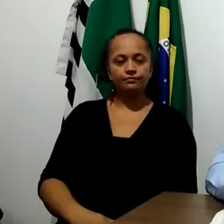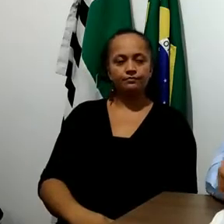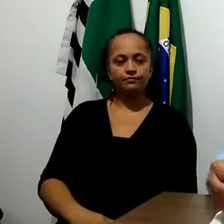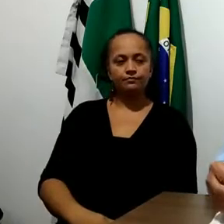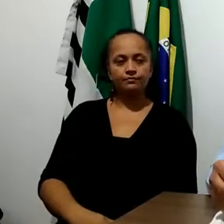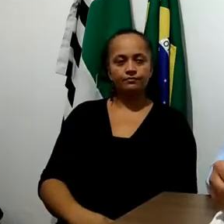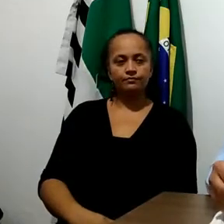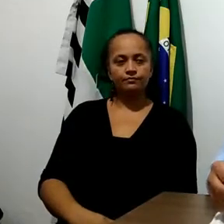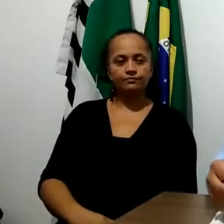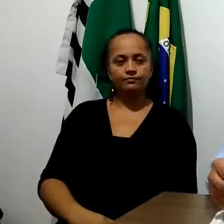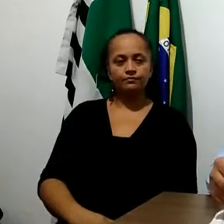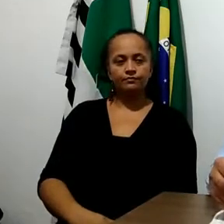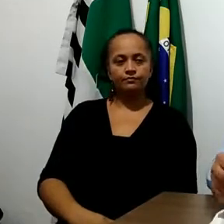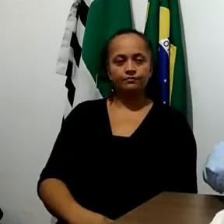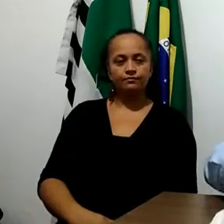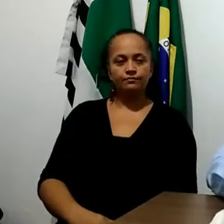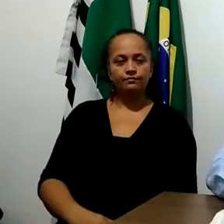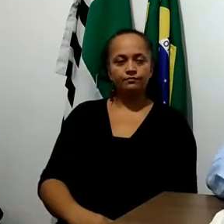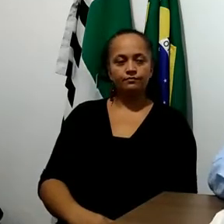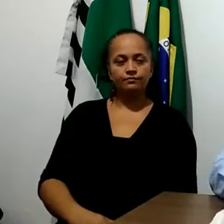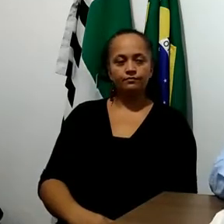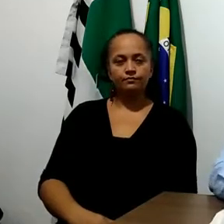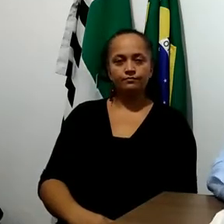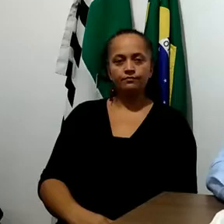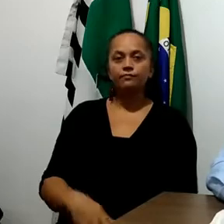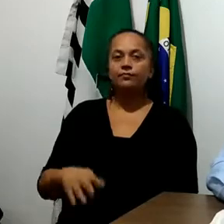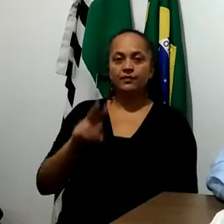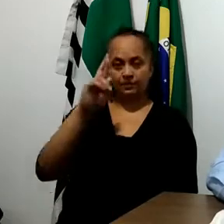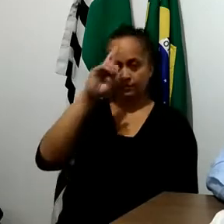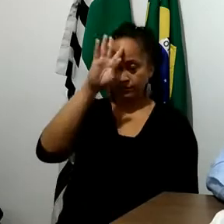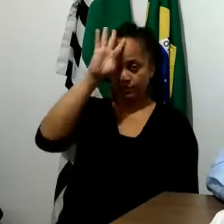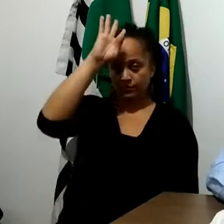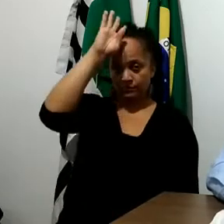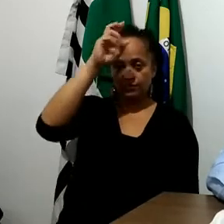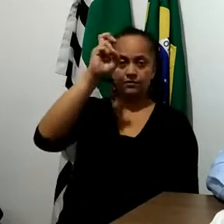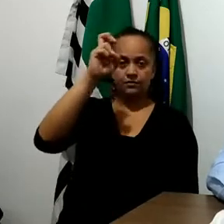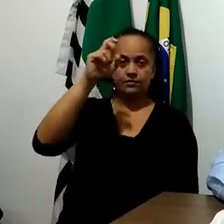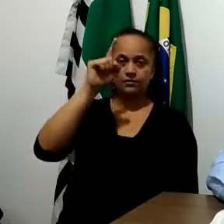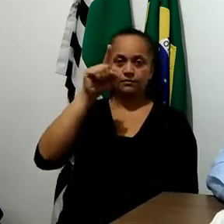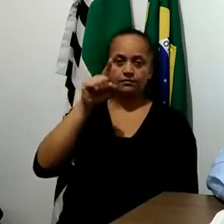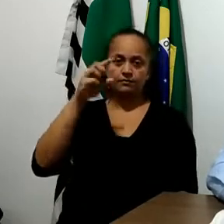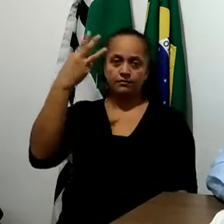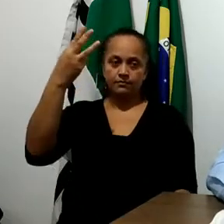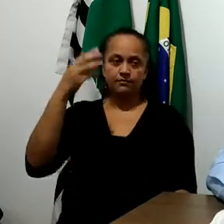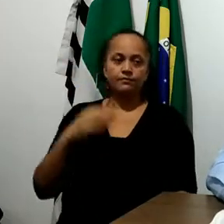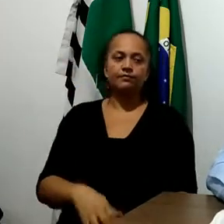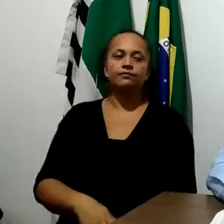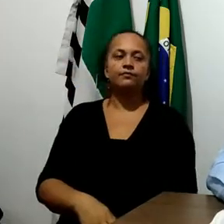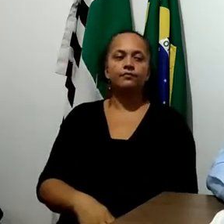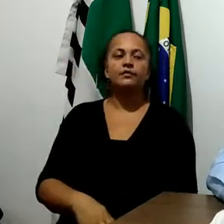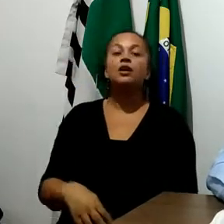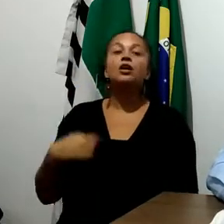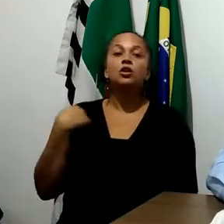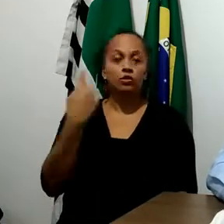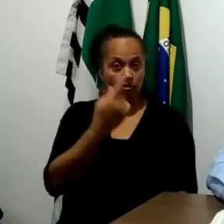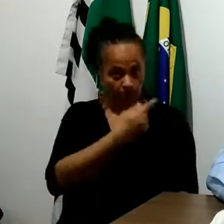Olha o que diz aqui a palavra de Deus. Versículo 3. E não somente isto, mas também nos gloriamos nas